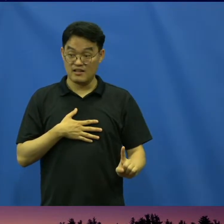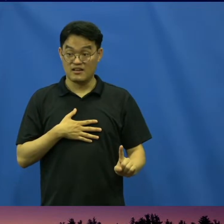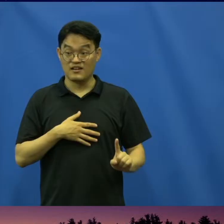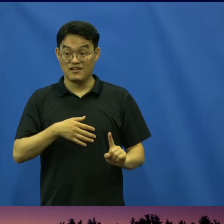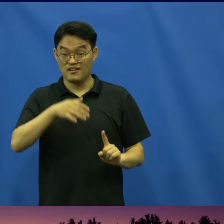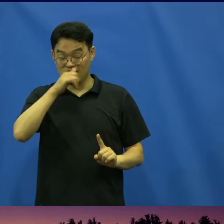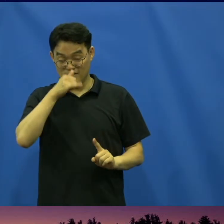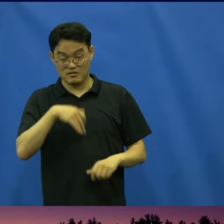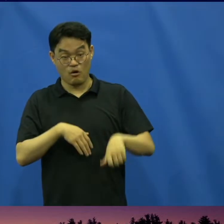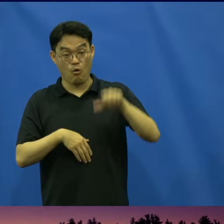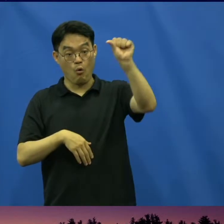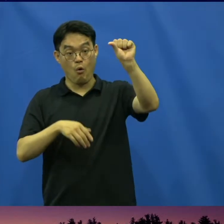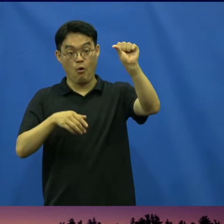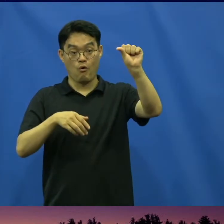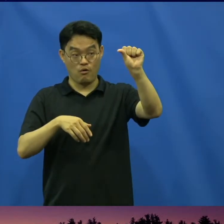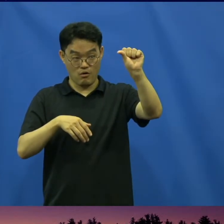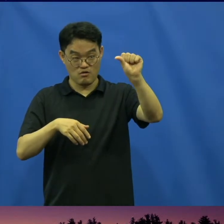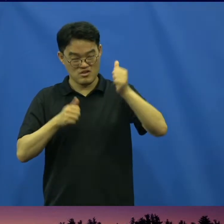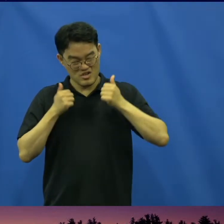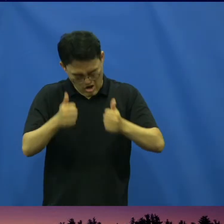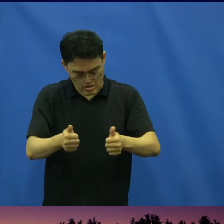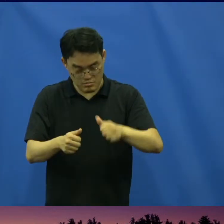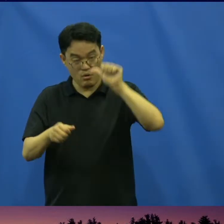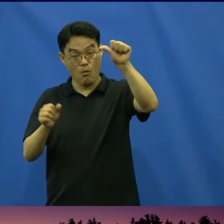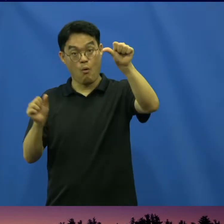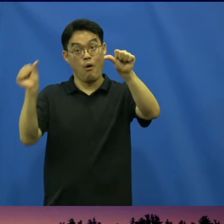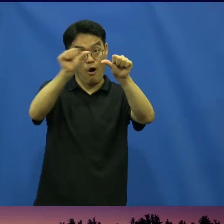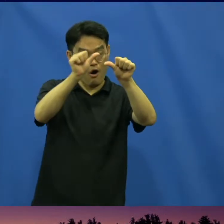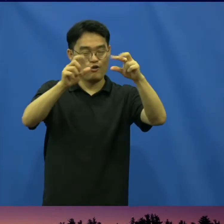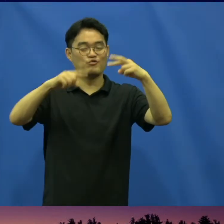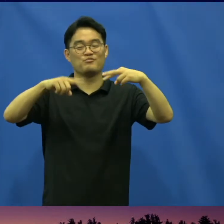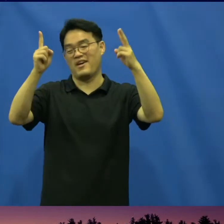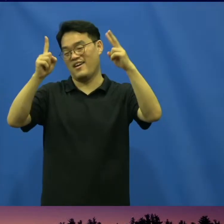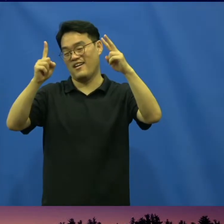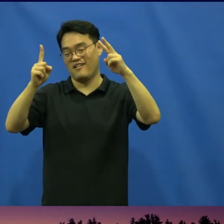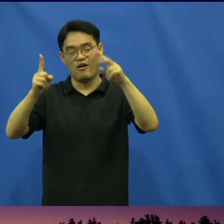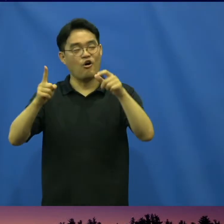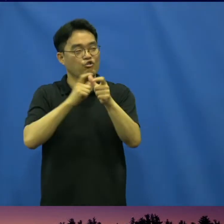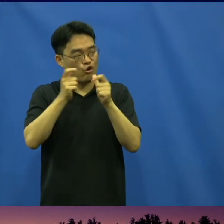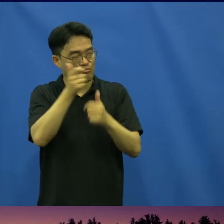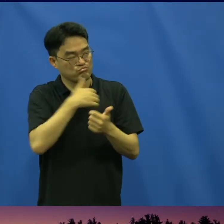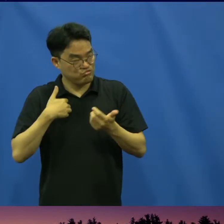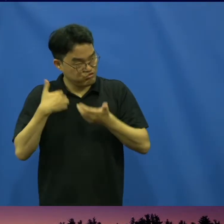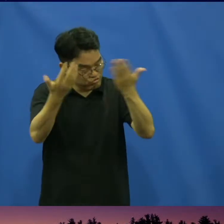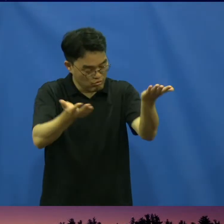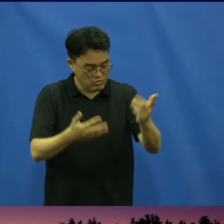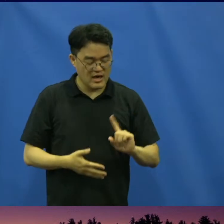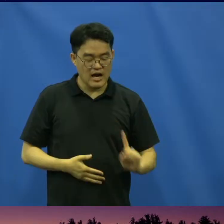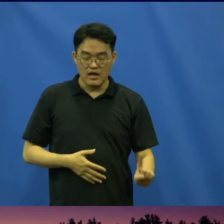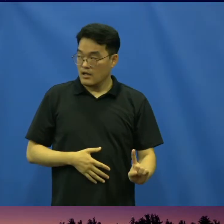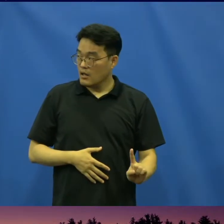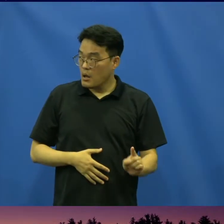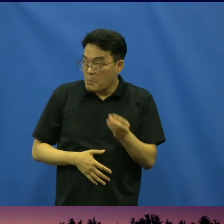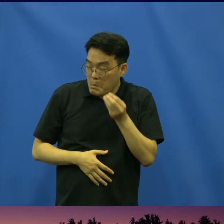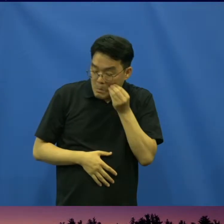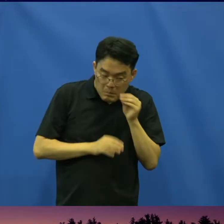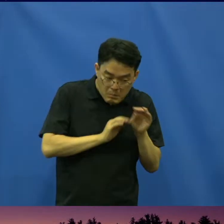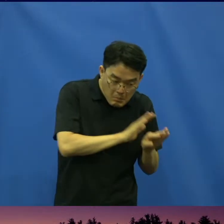여러분, 하나님이 주신 것을 그냥 사장시키지 말고 끊임없이 쓰라는 거죠. 지혜를, 나에게 주신 이